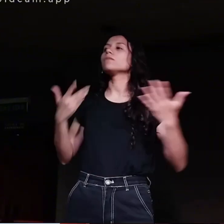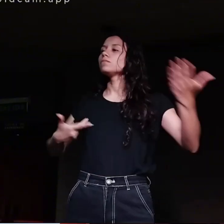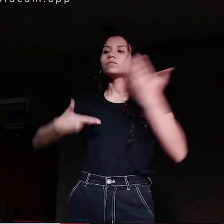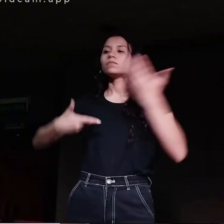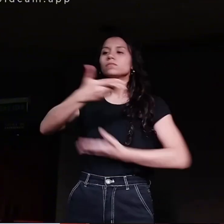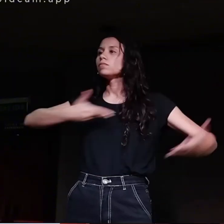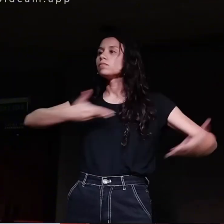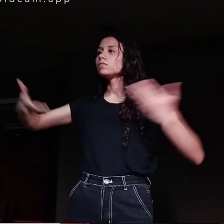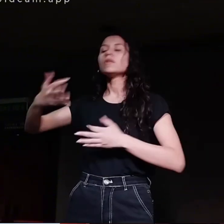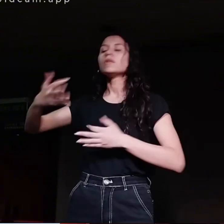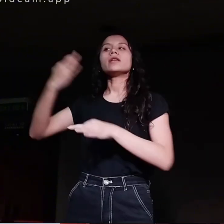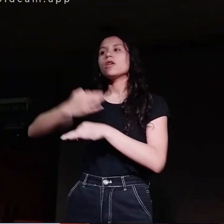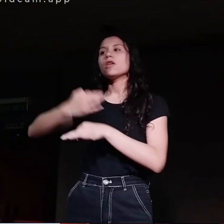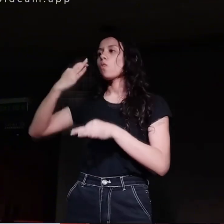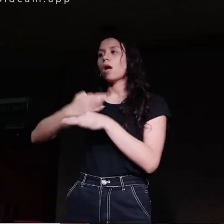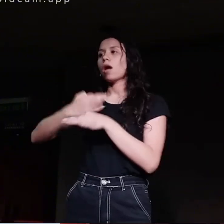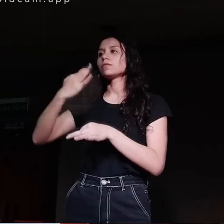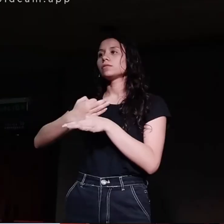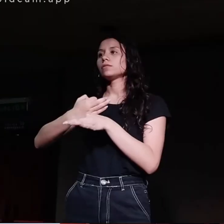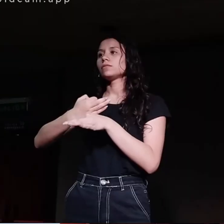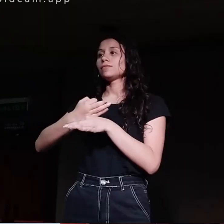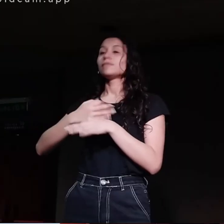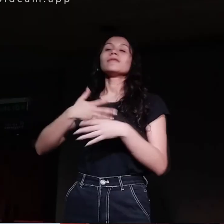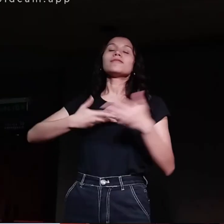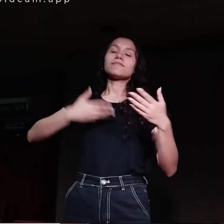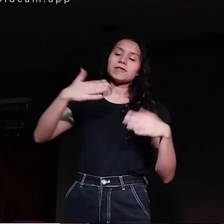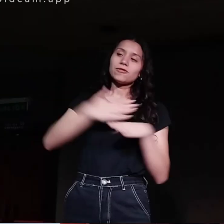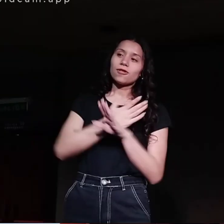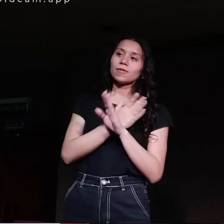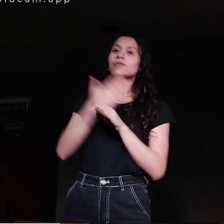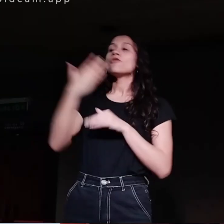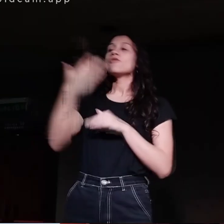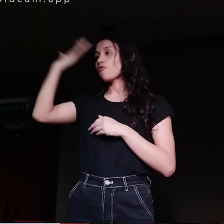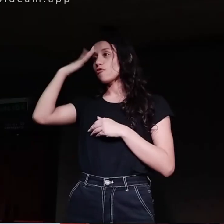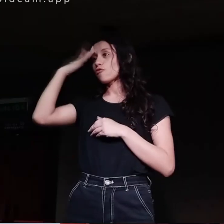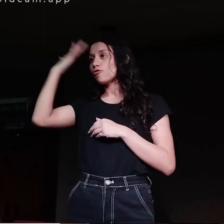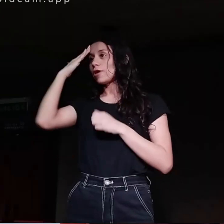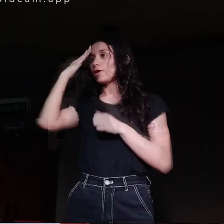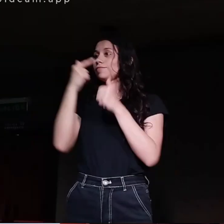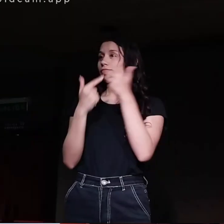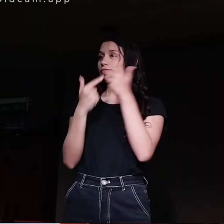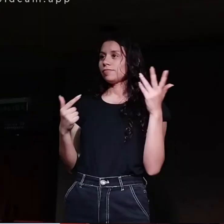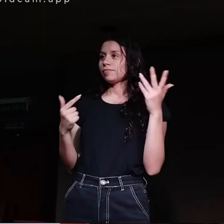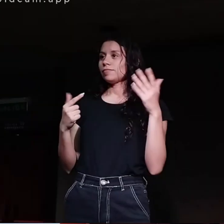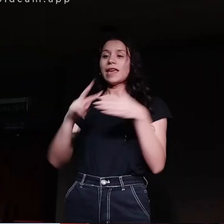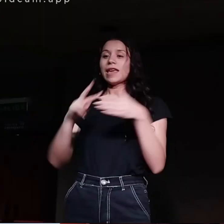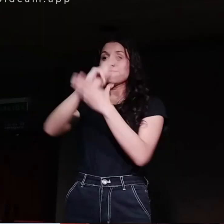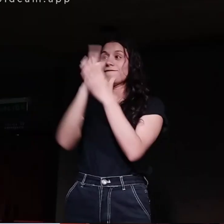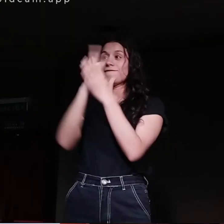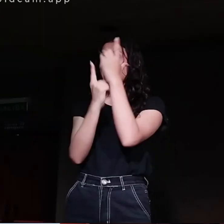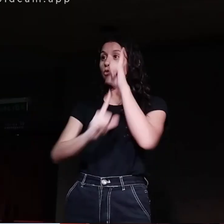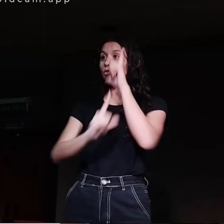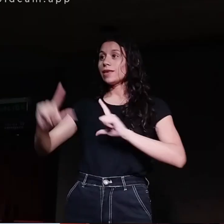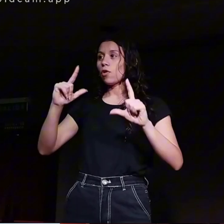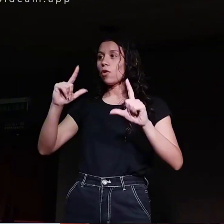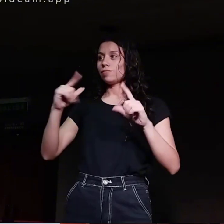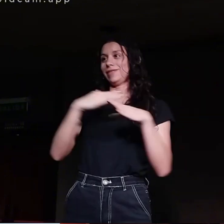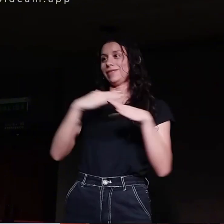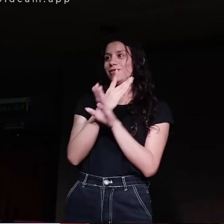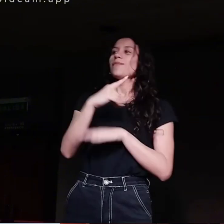y bueno, y todas las culturas, ¿no es cierto? Esto del bilingüismo que decía Cecilia,